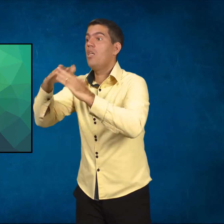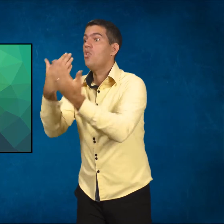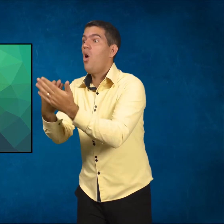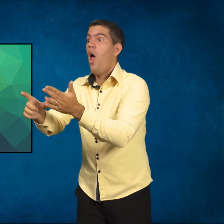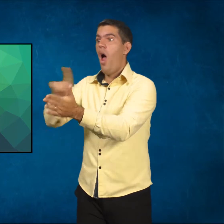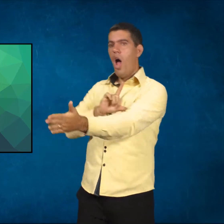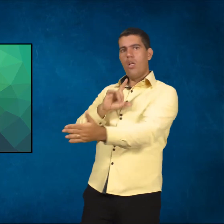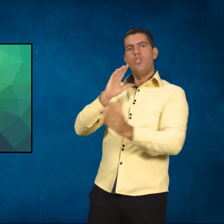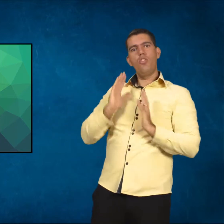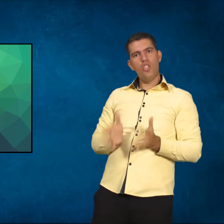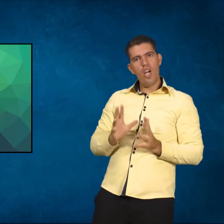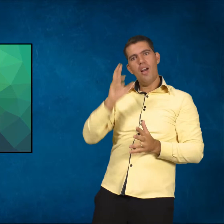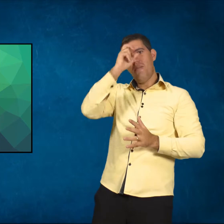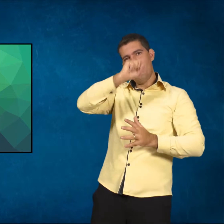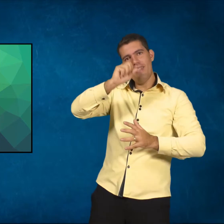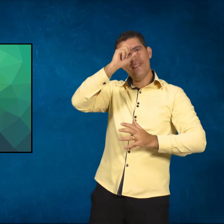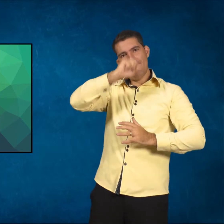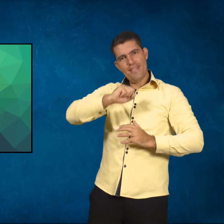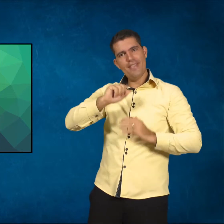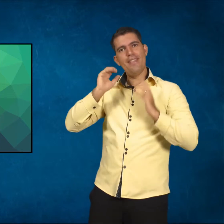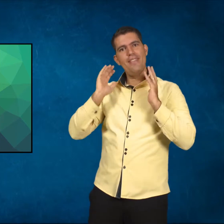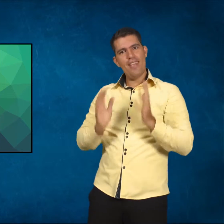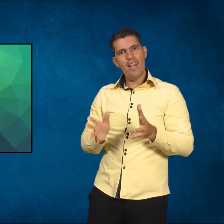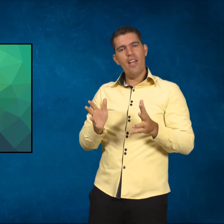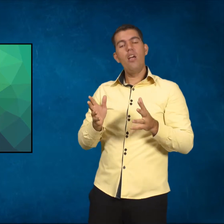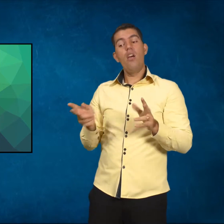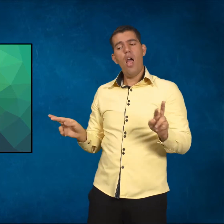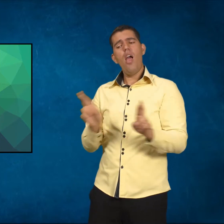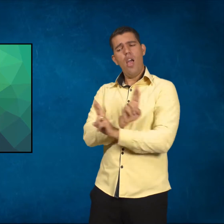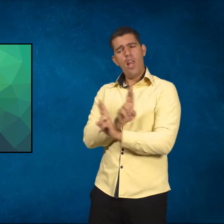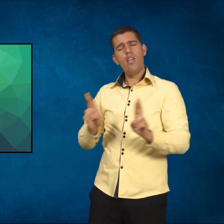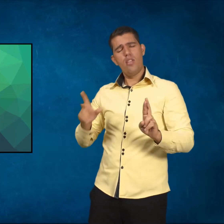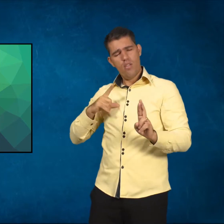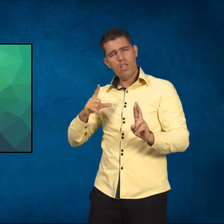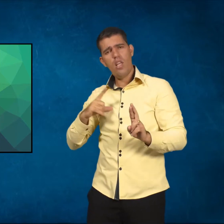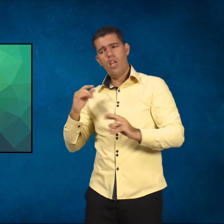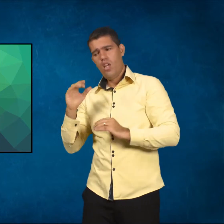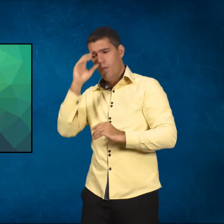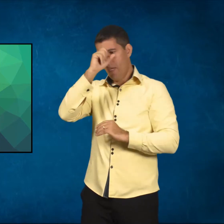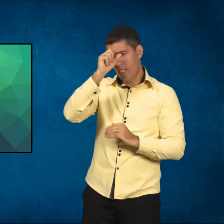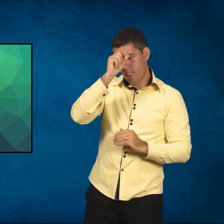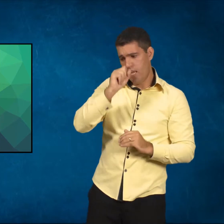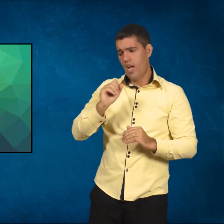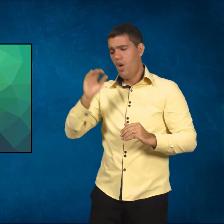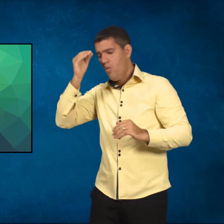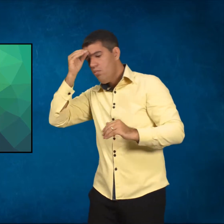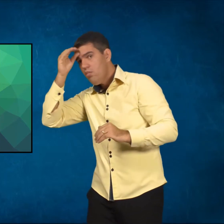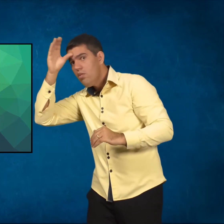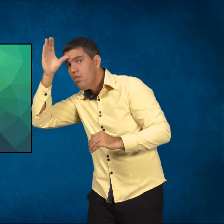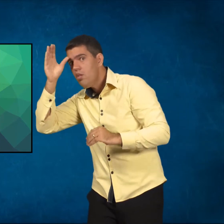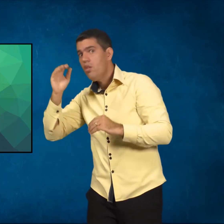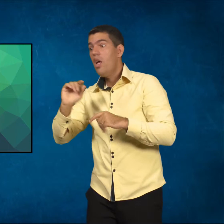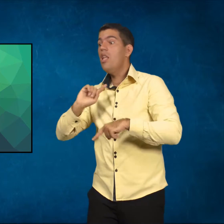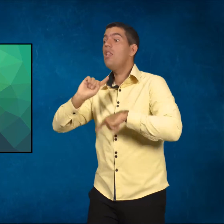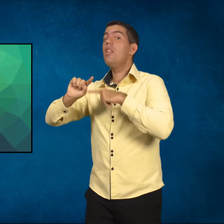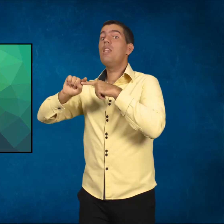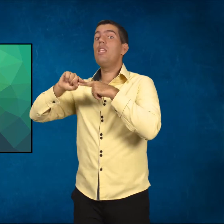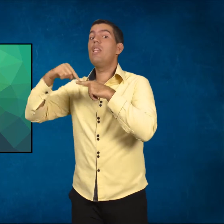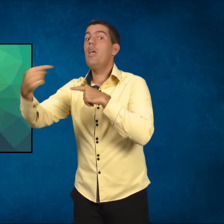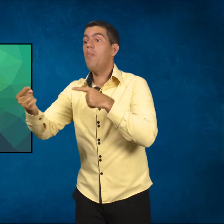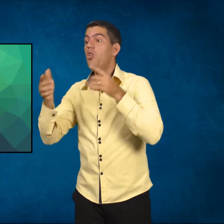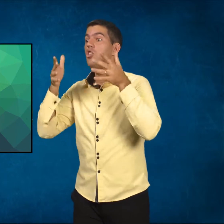e o conhecimento, eles estão interrelacionados desde o nascimento. Não é depois que chega à escola que acontece.